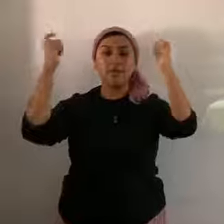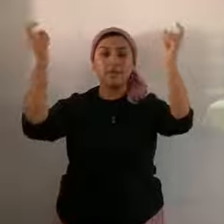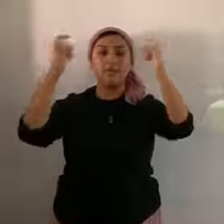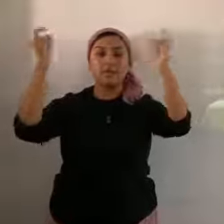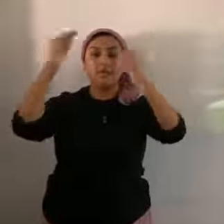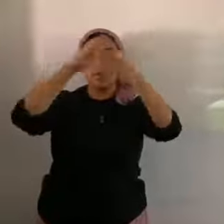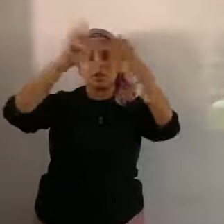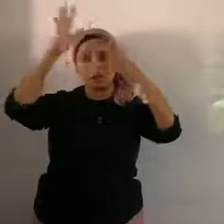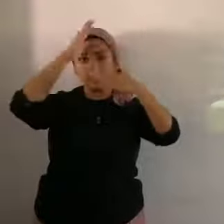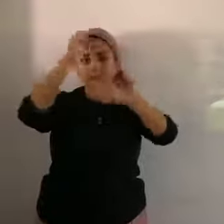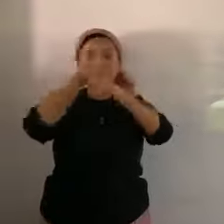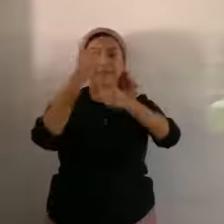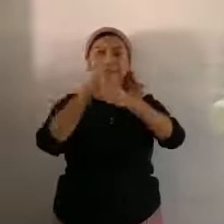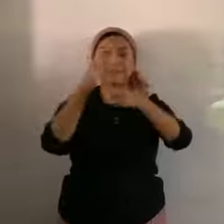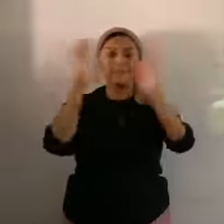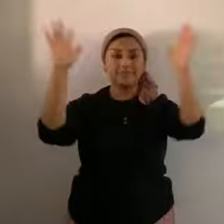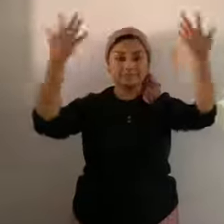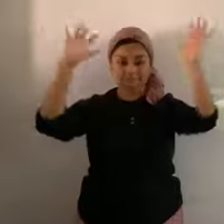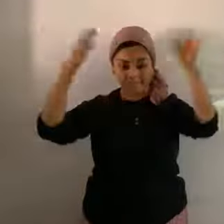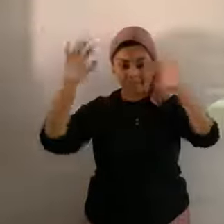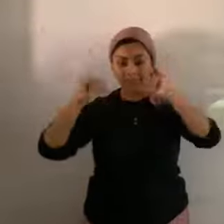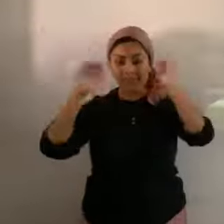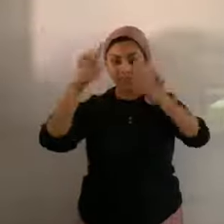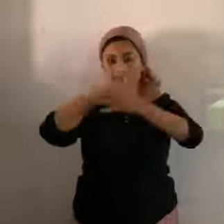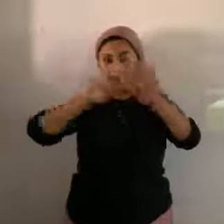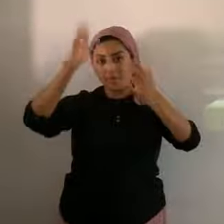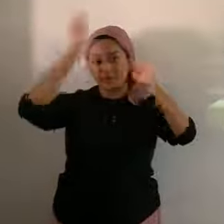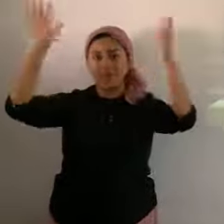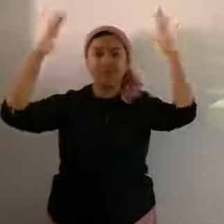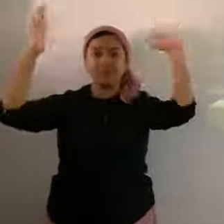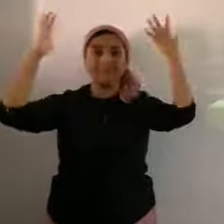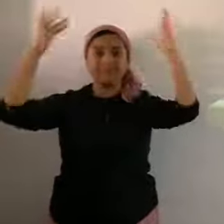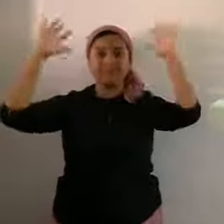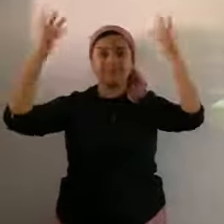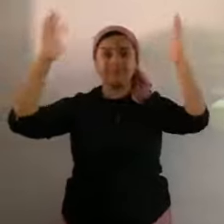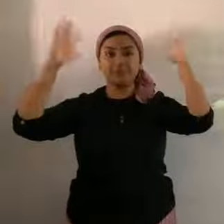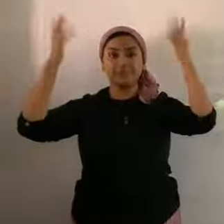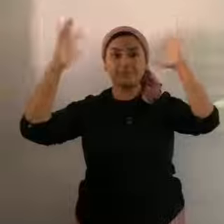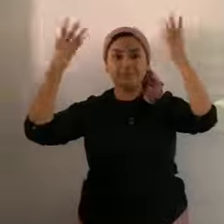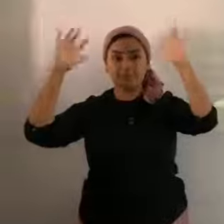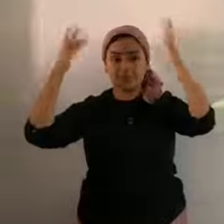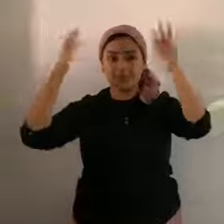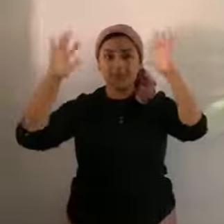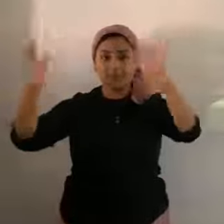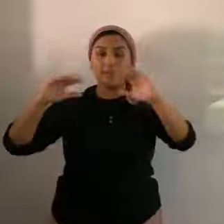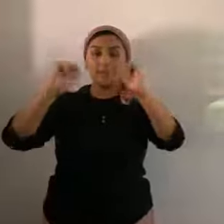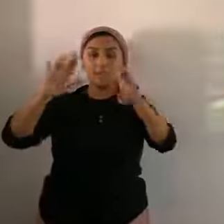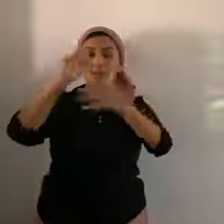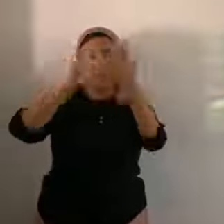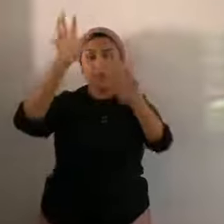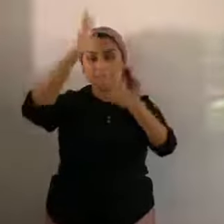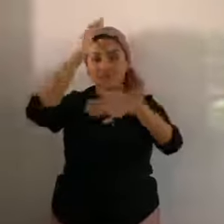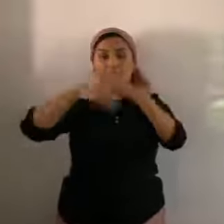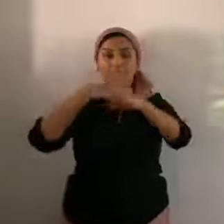Le galera al Eterno Ajin. Bendito es el Abba Kadosh. Jesús. Aleluya.